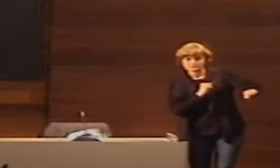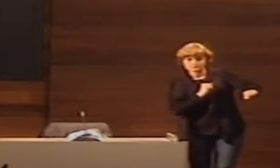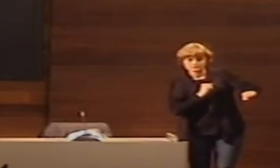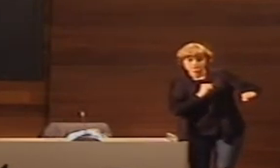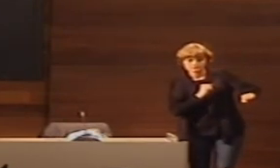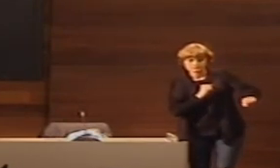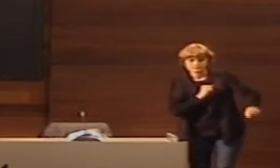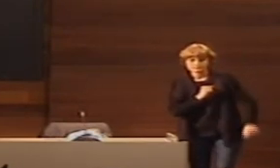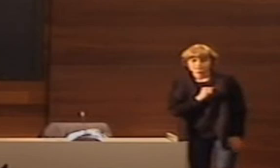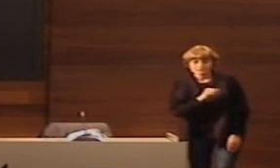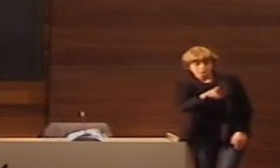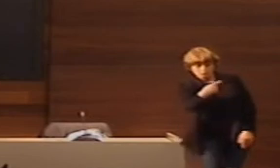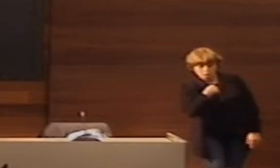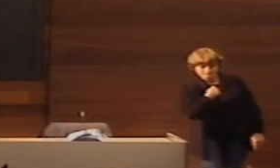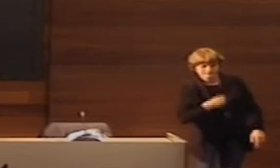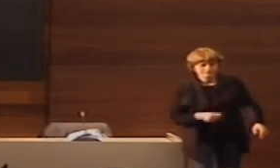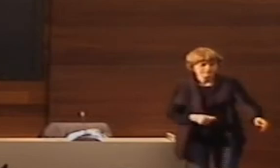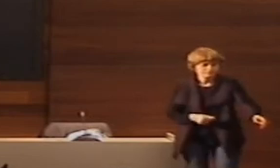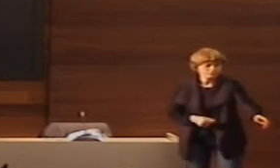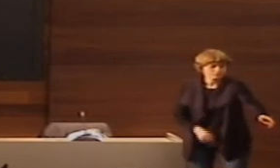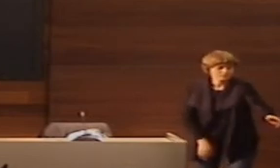y si os parece, cerramos.